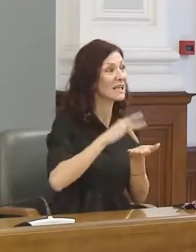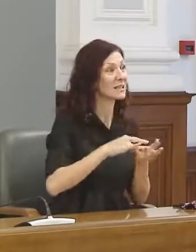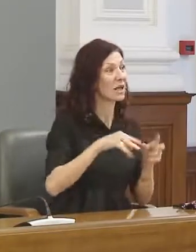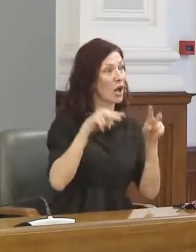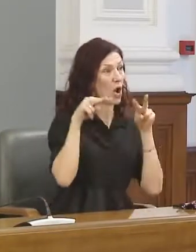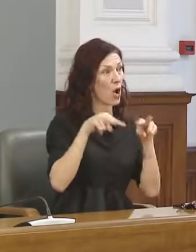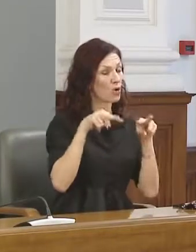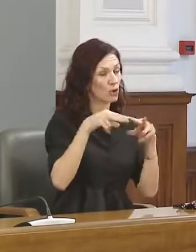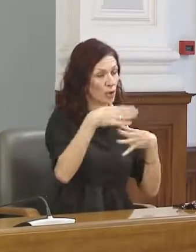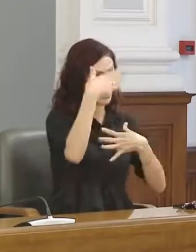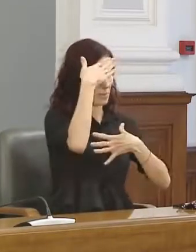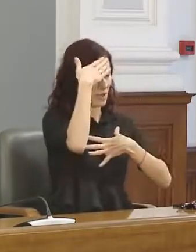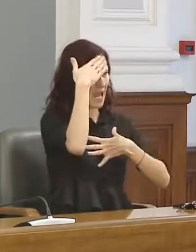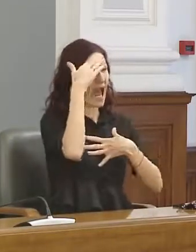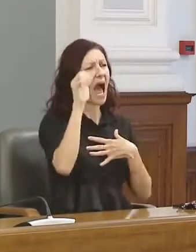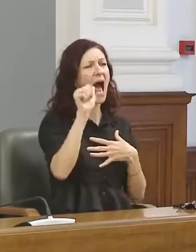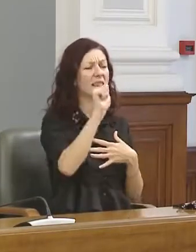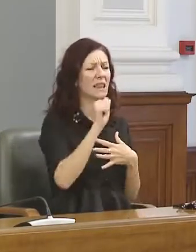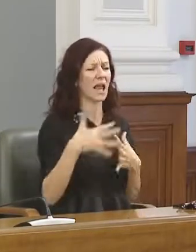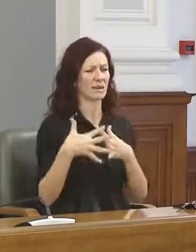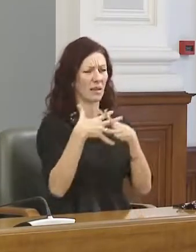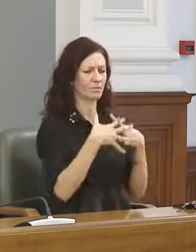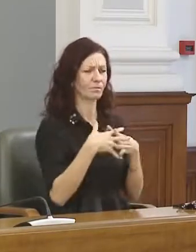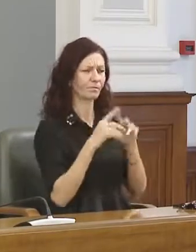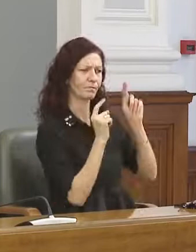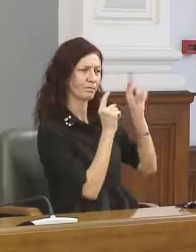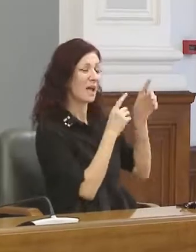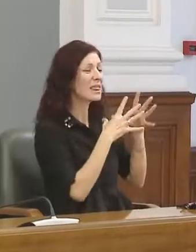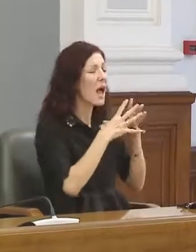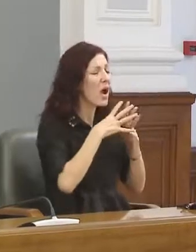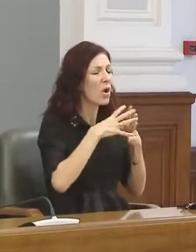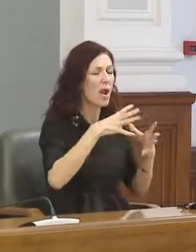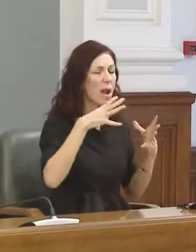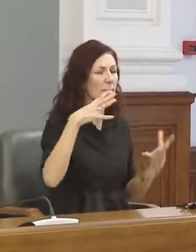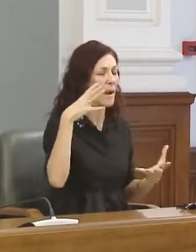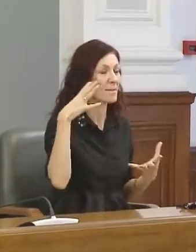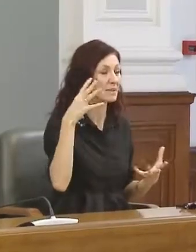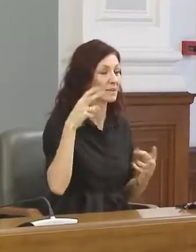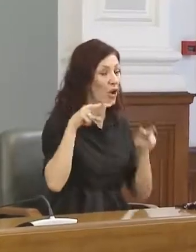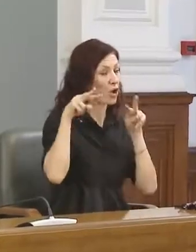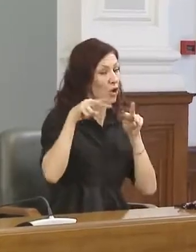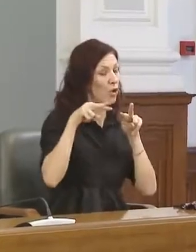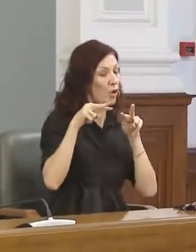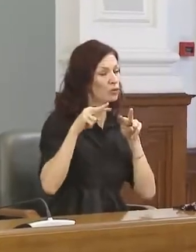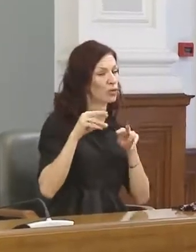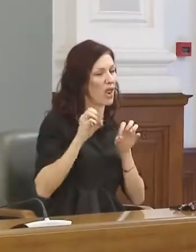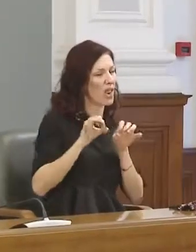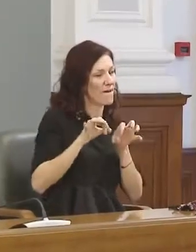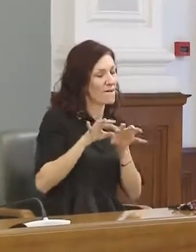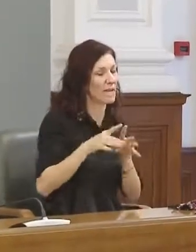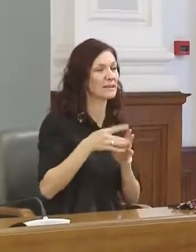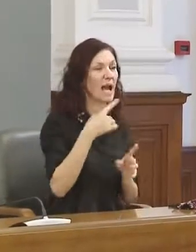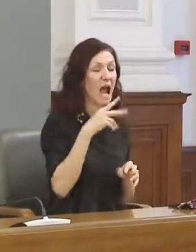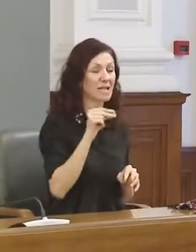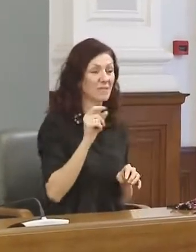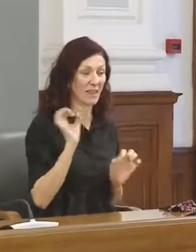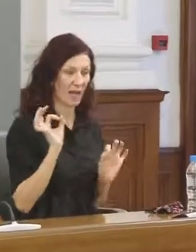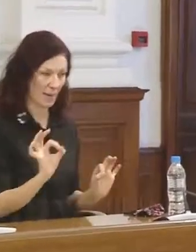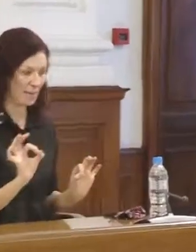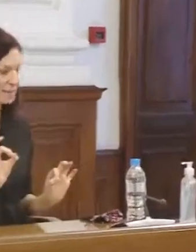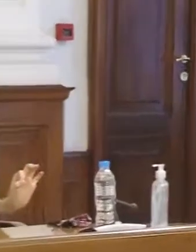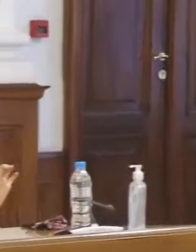на заболяванията в Атланта, най-големия капацитет по контрол на инфекциите в света, каза така.